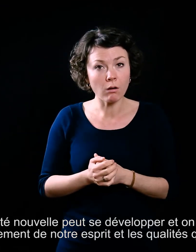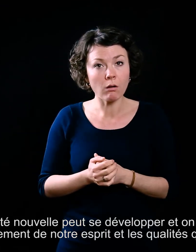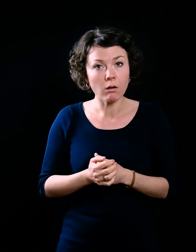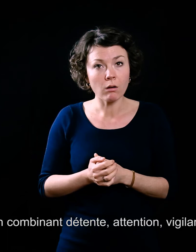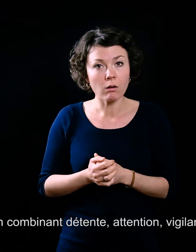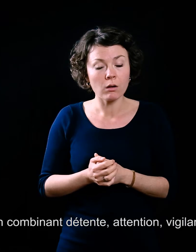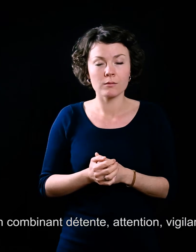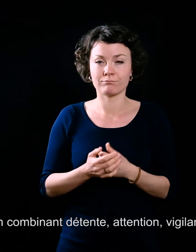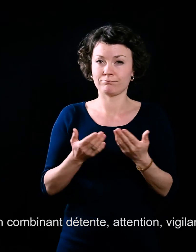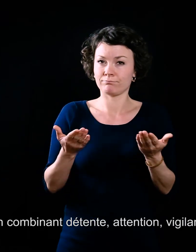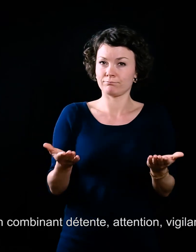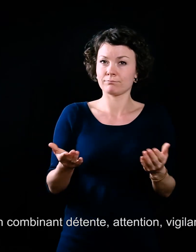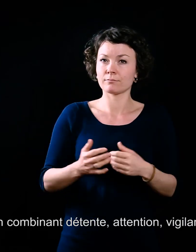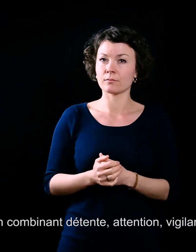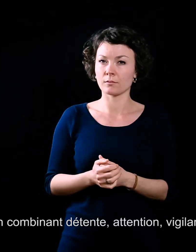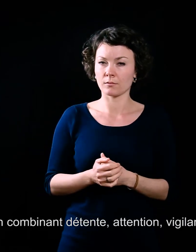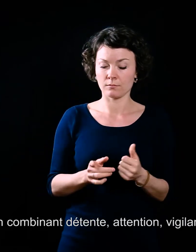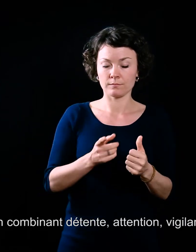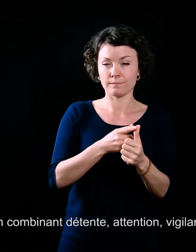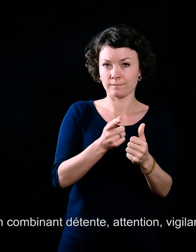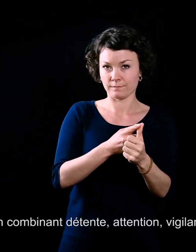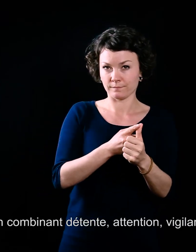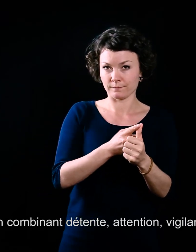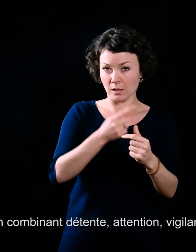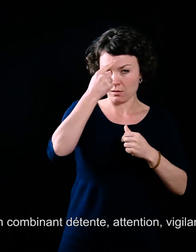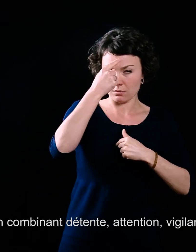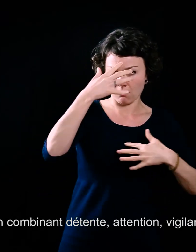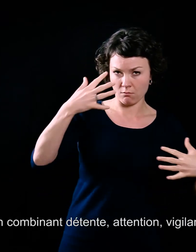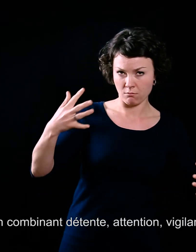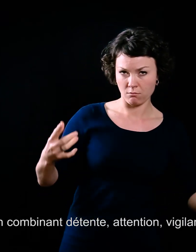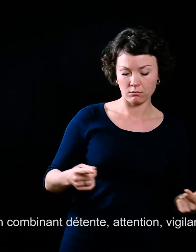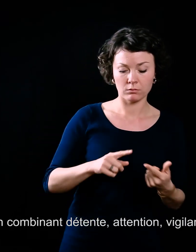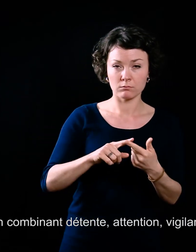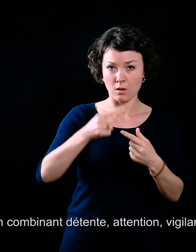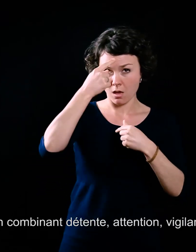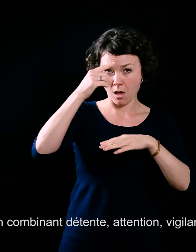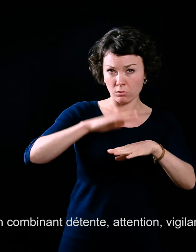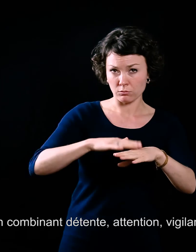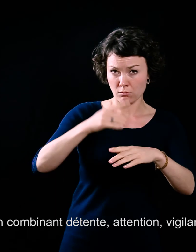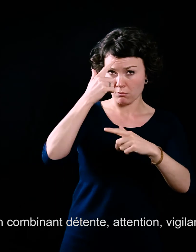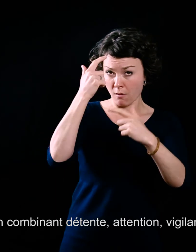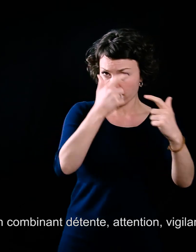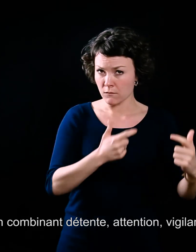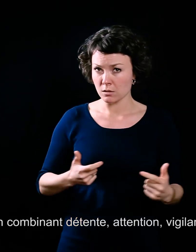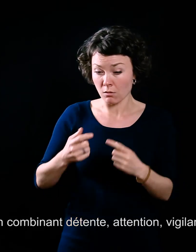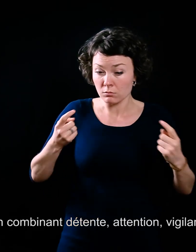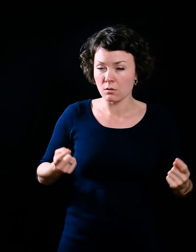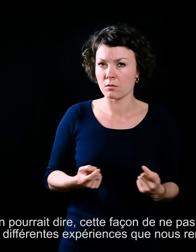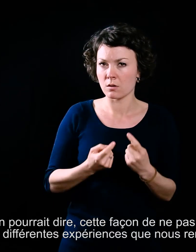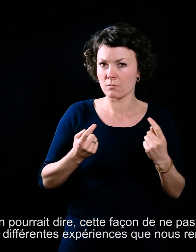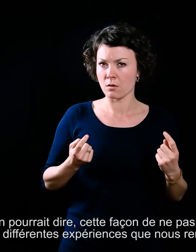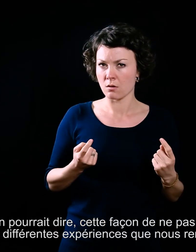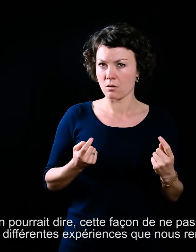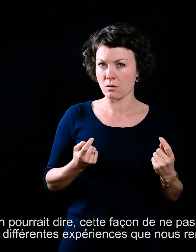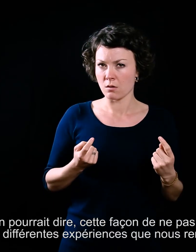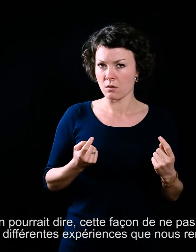nôtres. Ainsi, en combinant détente, attention, vigilance,